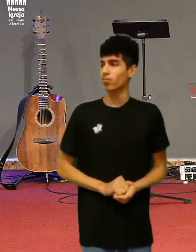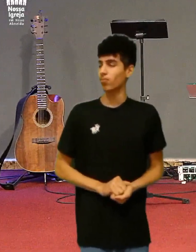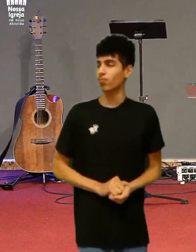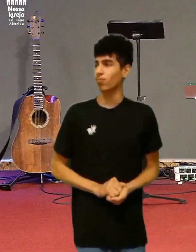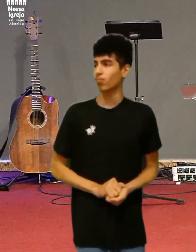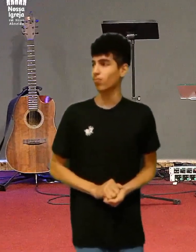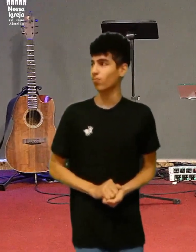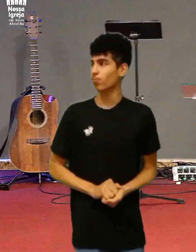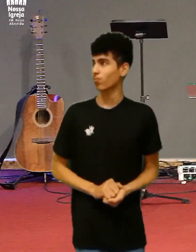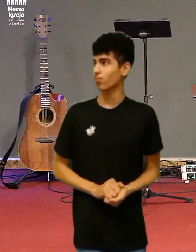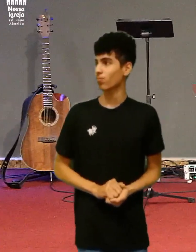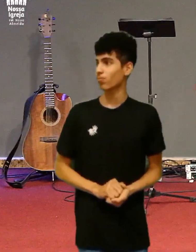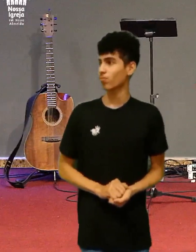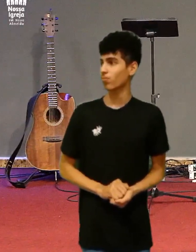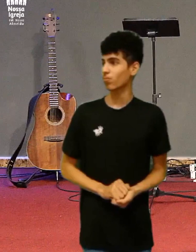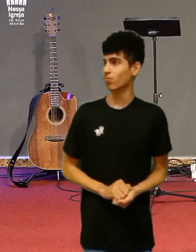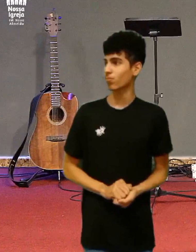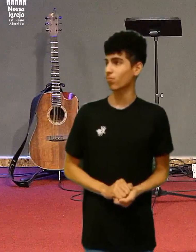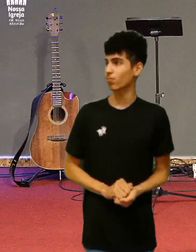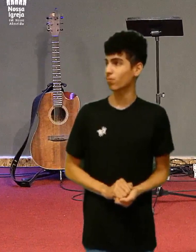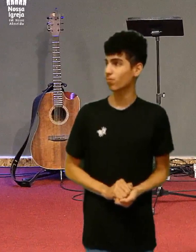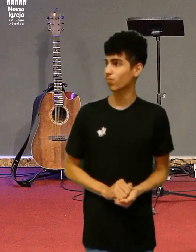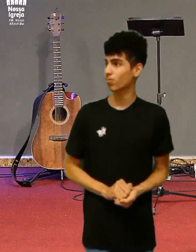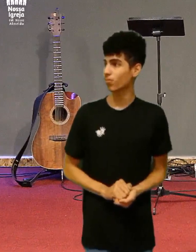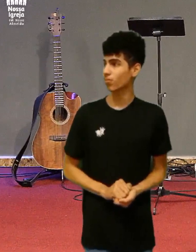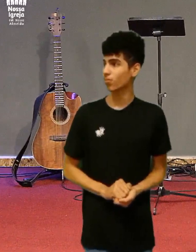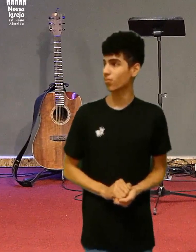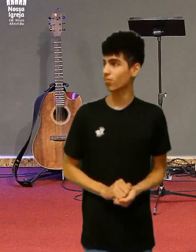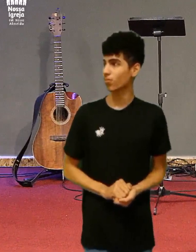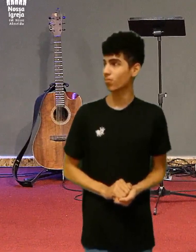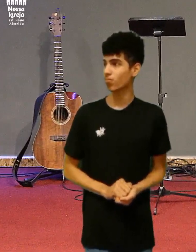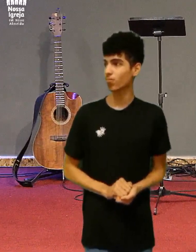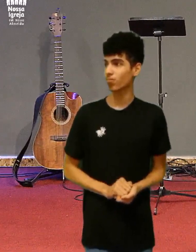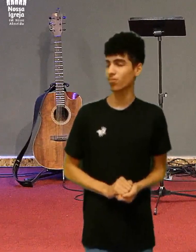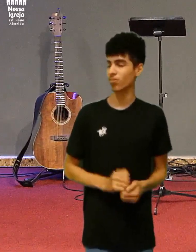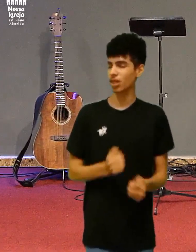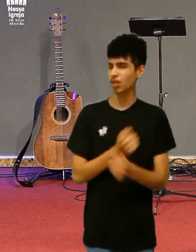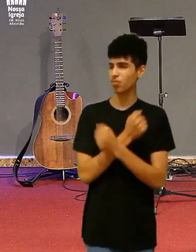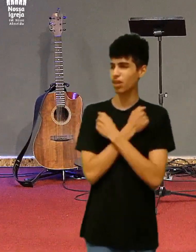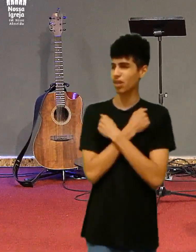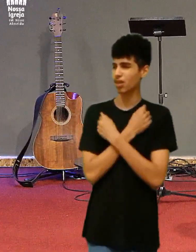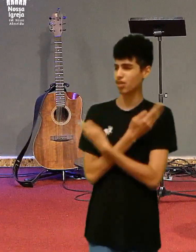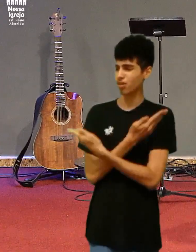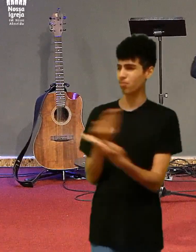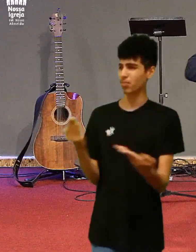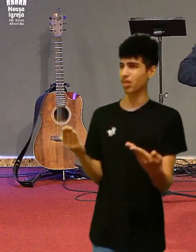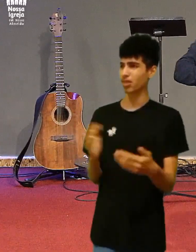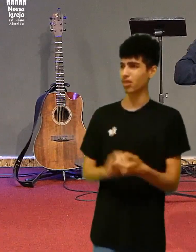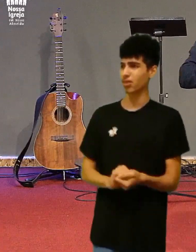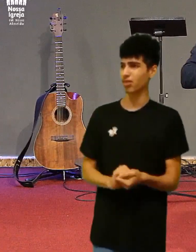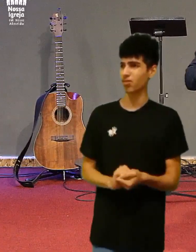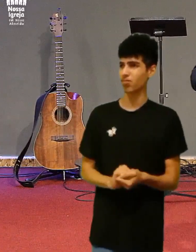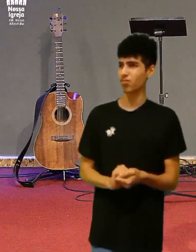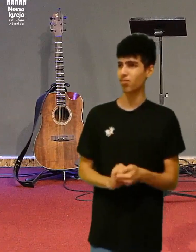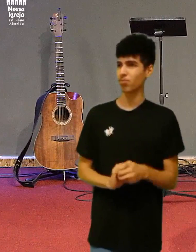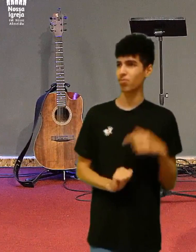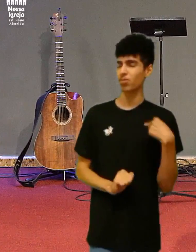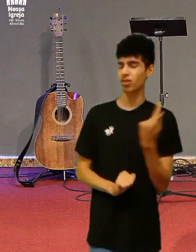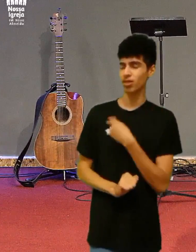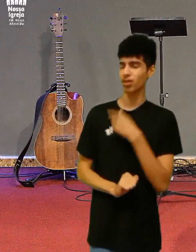Não aceitem morte sobre a vida de vocês. Irmãos, nos ajudem, abracem. Abracem como a nossa igreja sabe